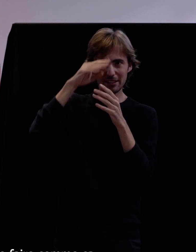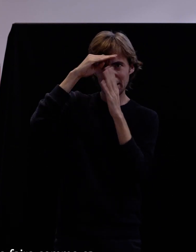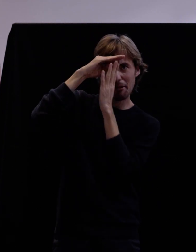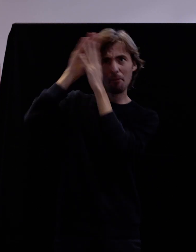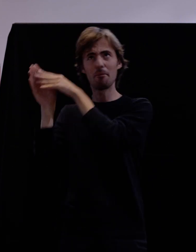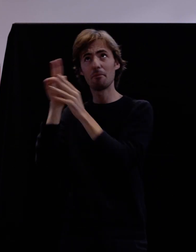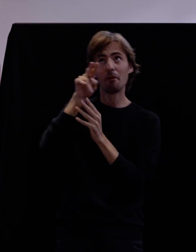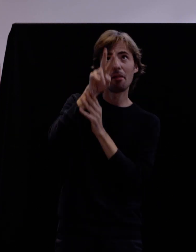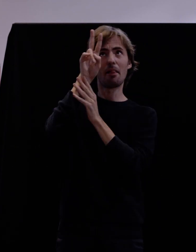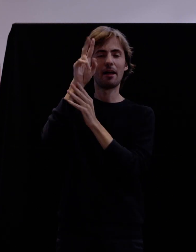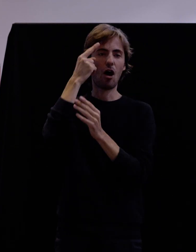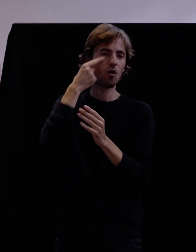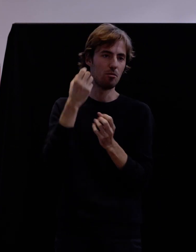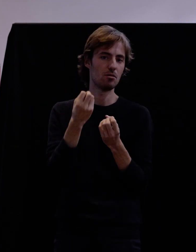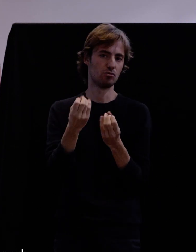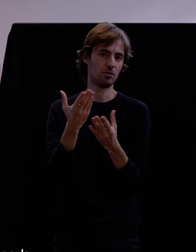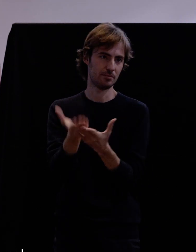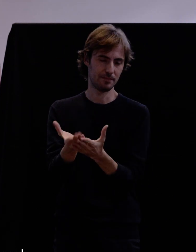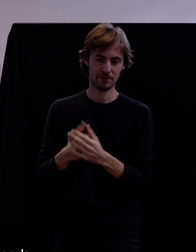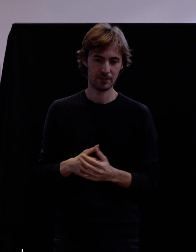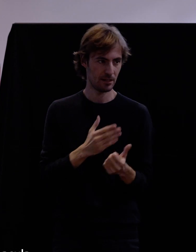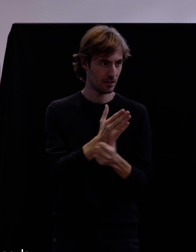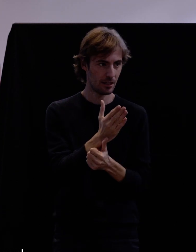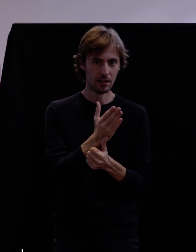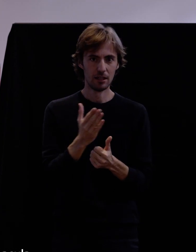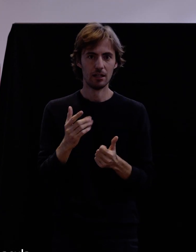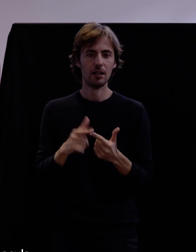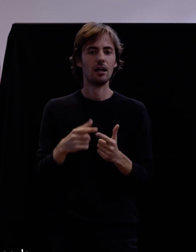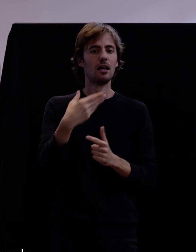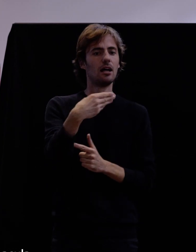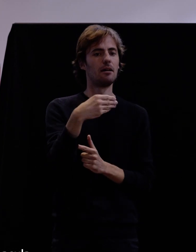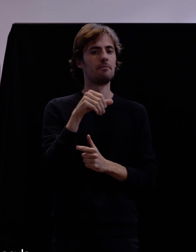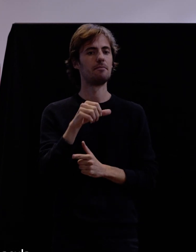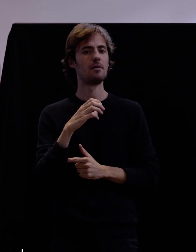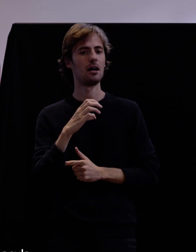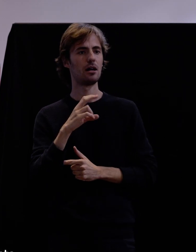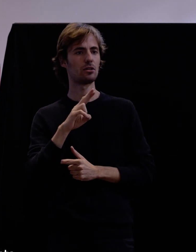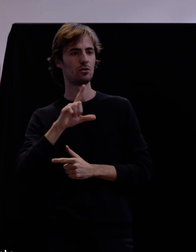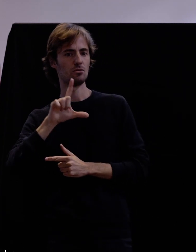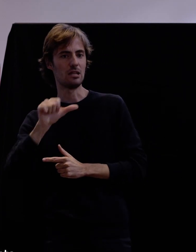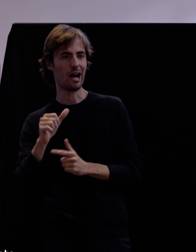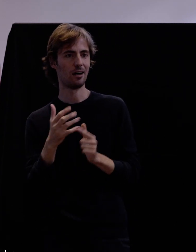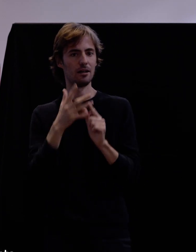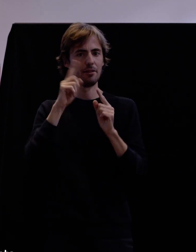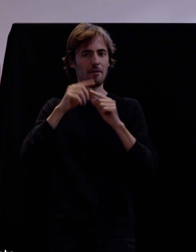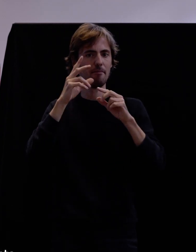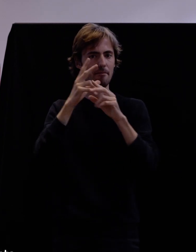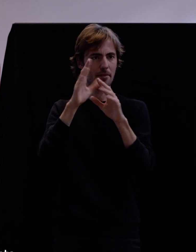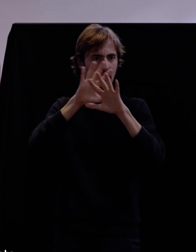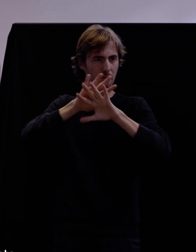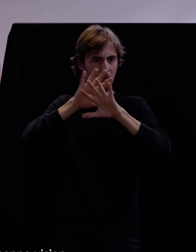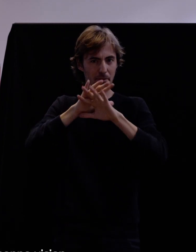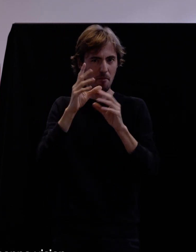pour regarder. C'est le colobome le plus fréquent. Mais est-ce que si la macula, qui est la région qui fait la netteté, est atteinte, ils ont des problèmes